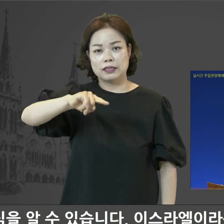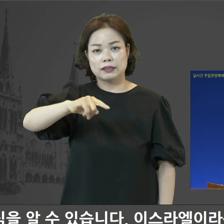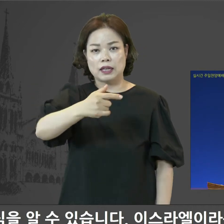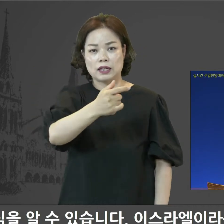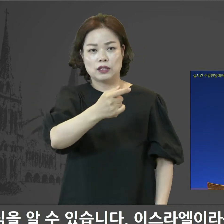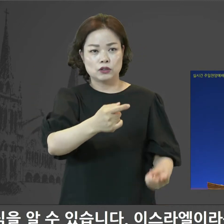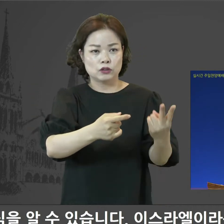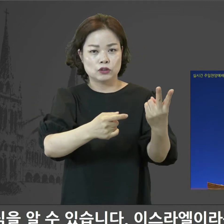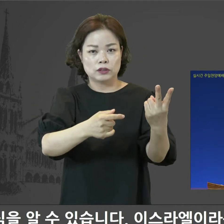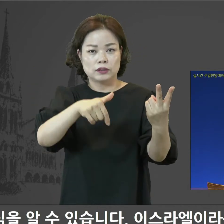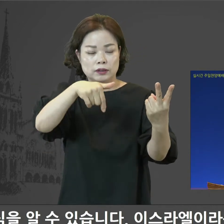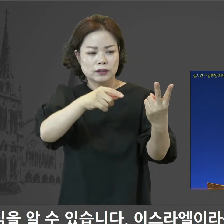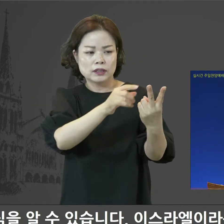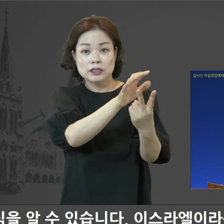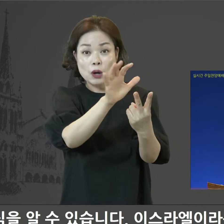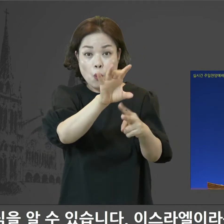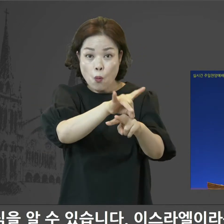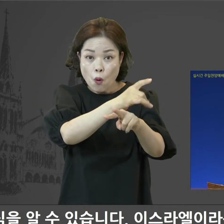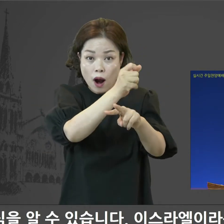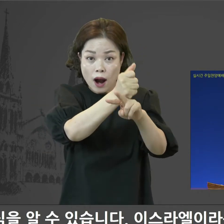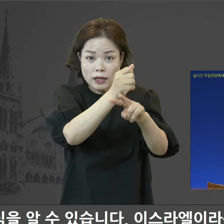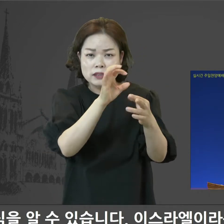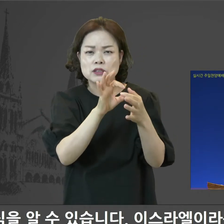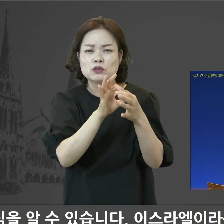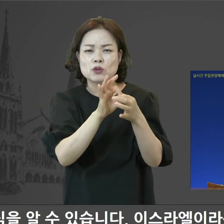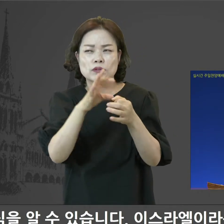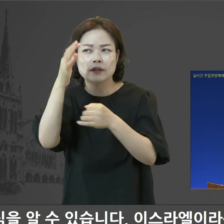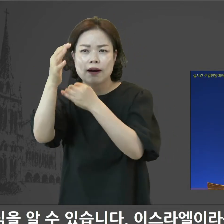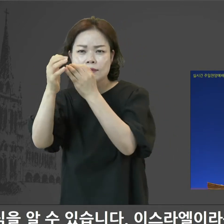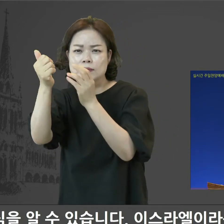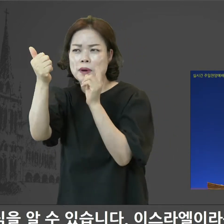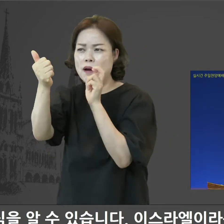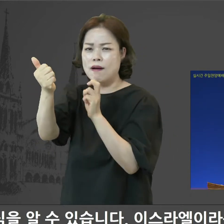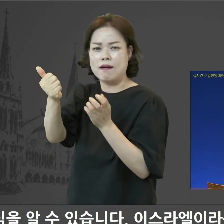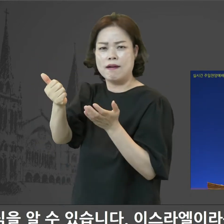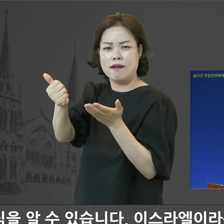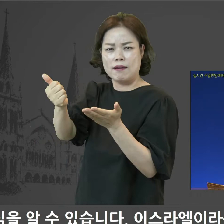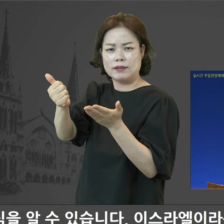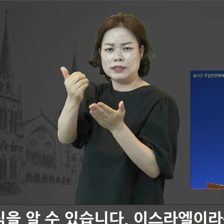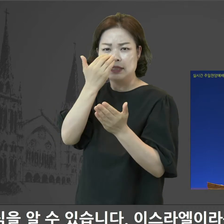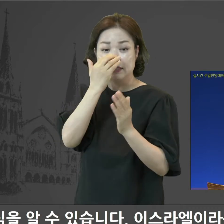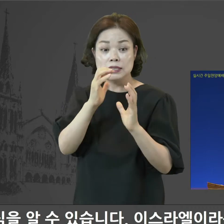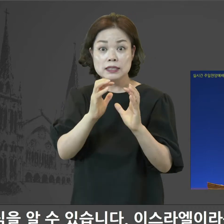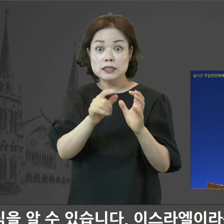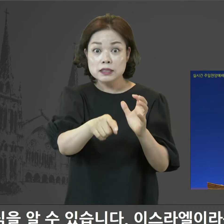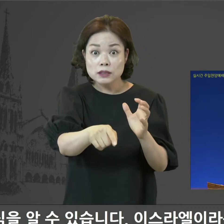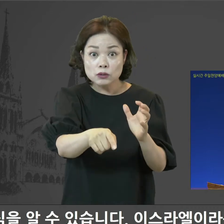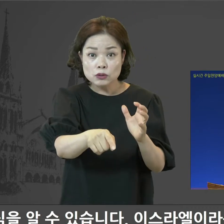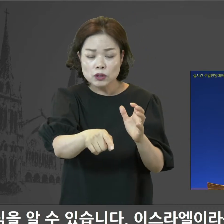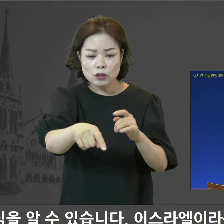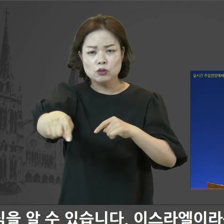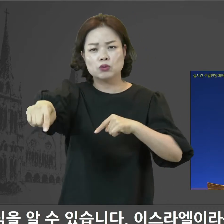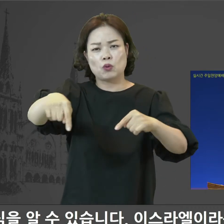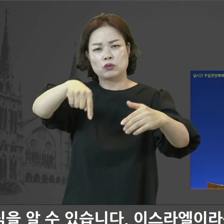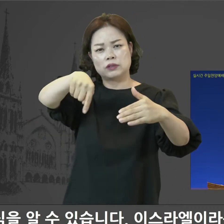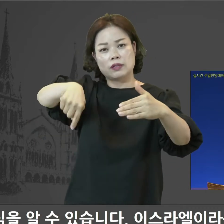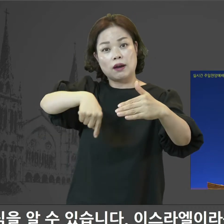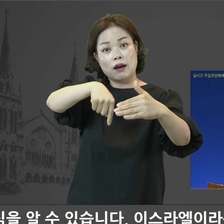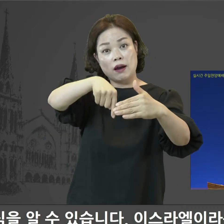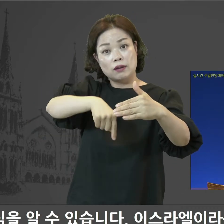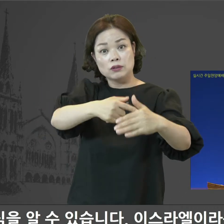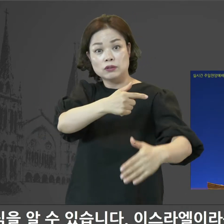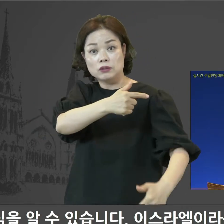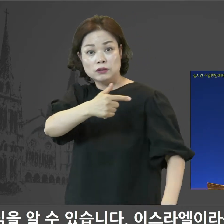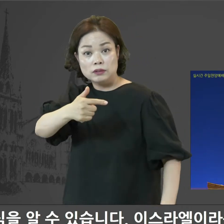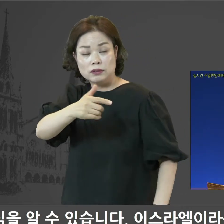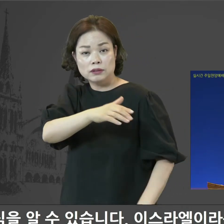이런 2명의 왕들을 지나면서 그 왕들이 하나님을 찬양하며 이스라엘이 그 통치 아래에서도